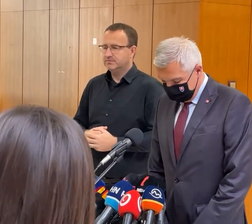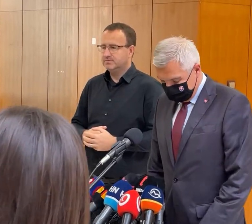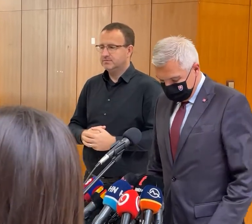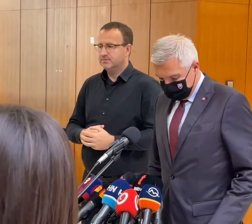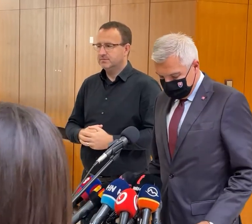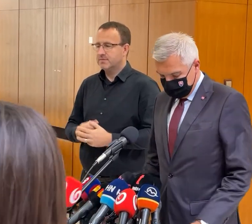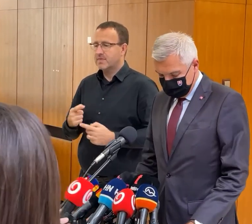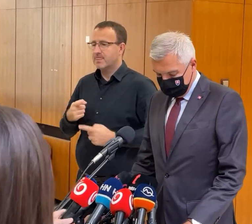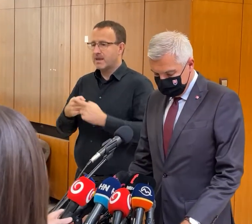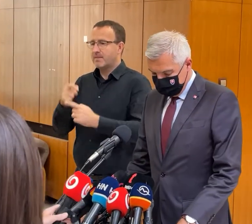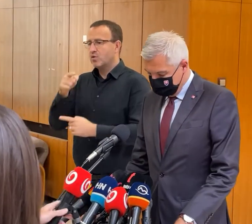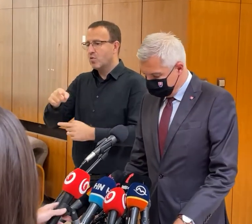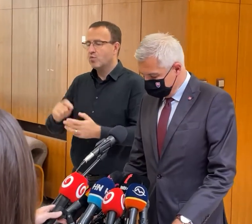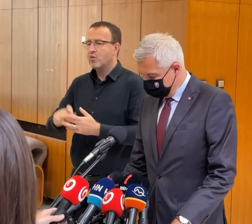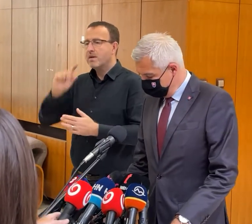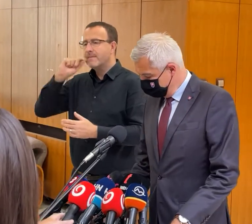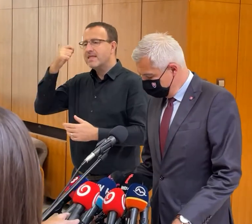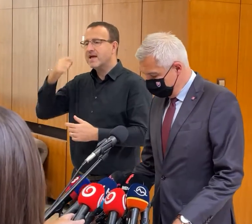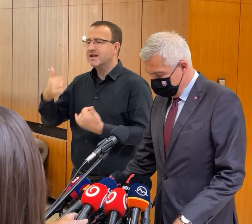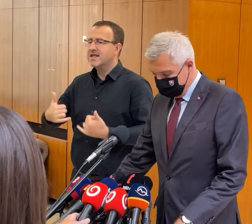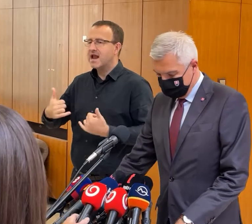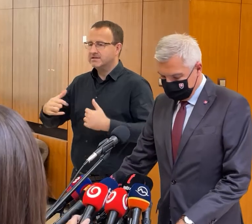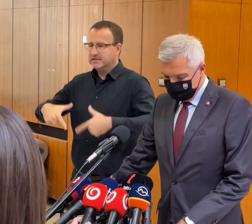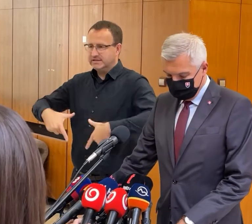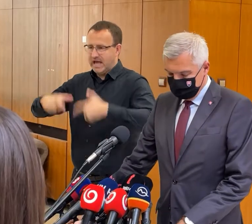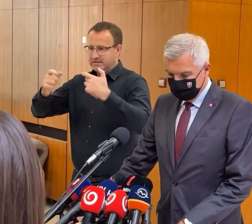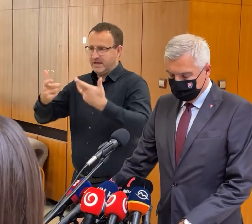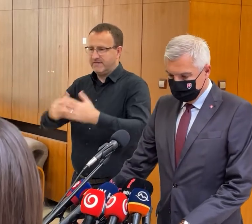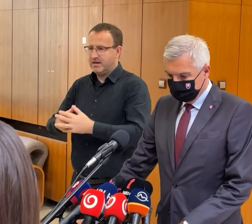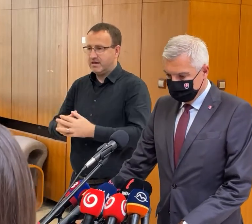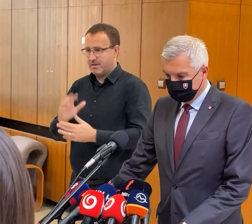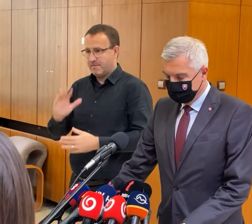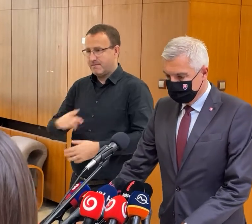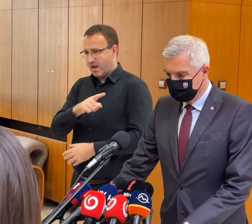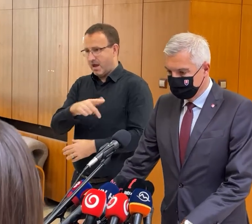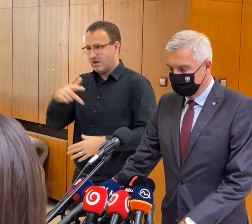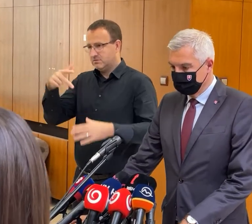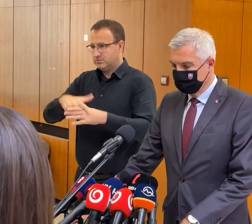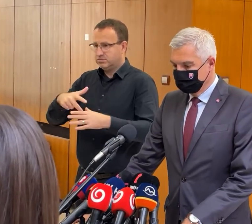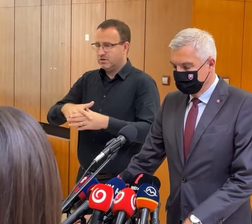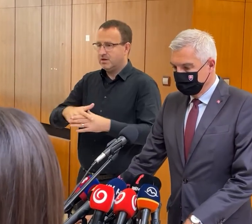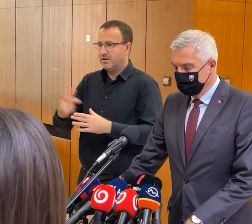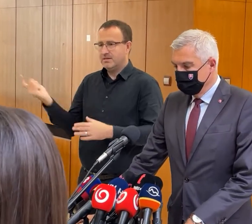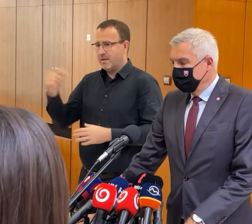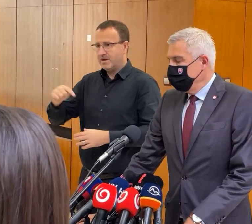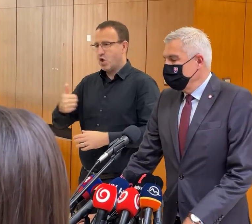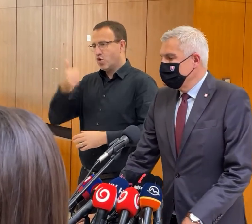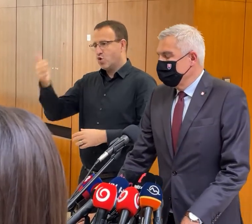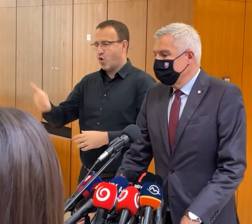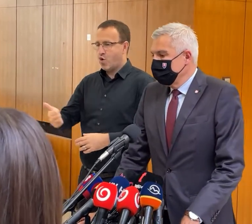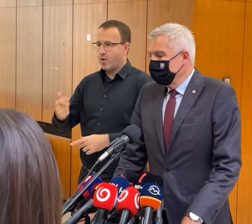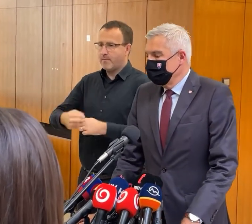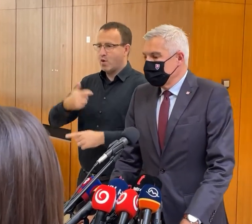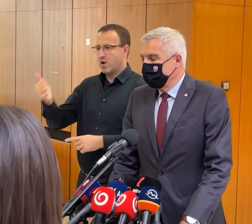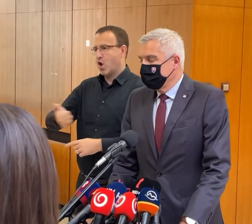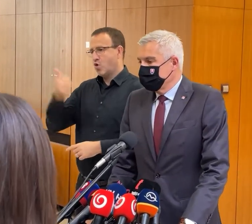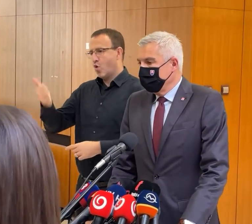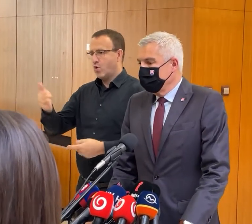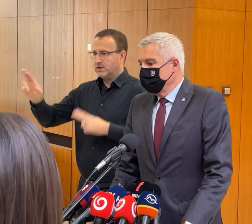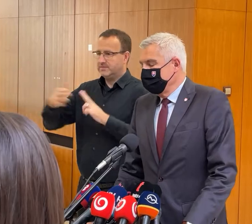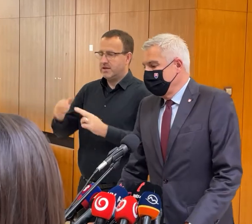napriek tomu, že to Maďari teraz stopli, máte vy možno nejakú garanciu, že s tým neprídu možno o pol roka, o rok opäť? Ja